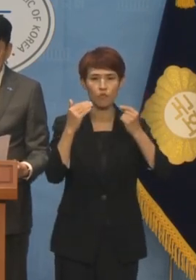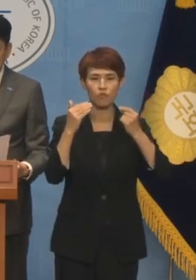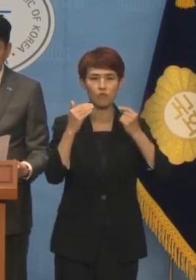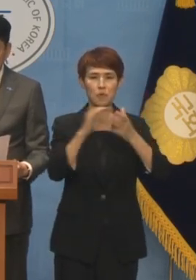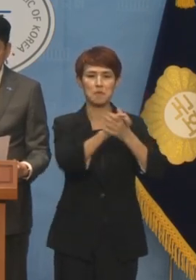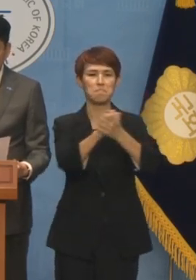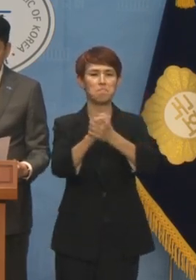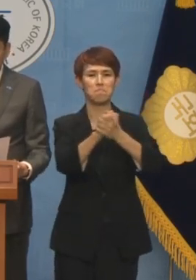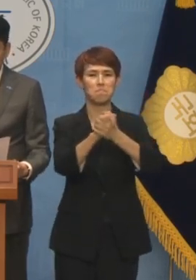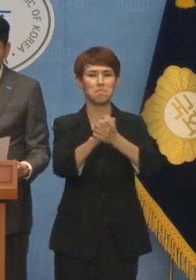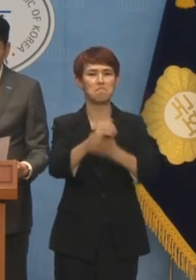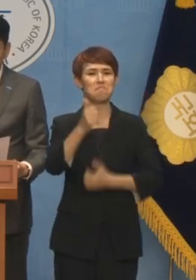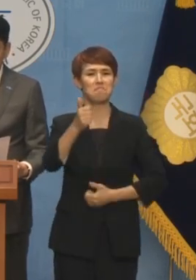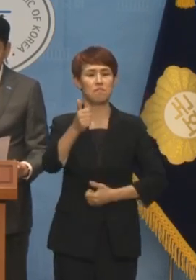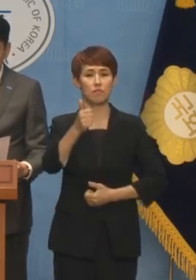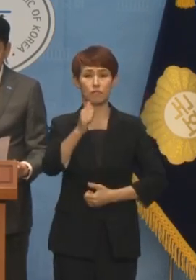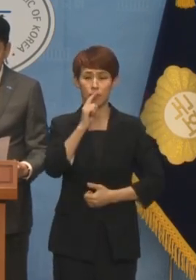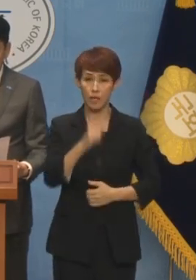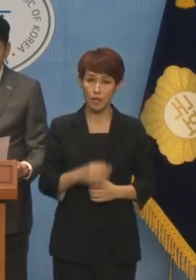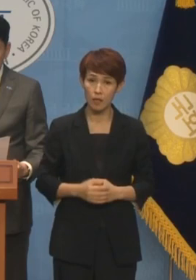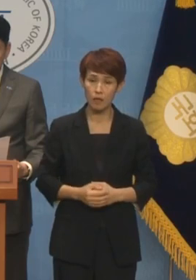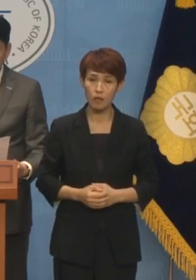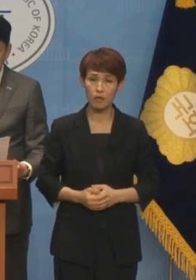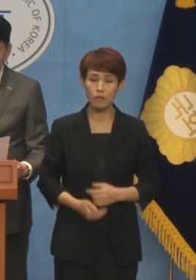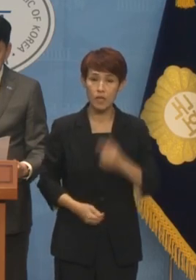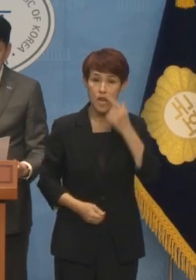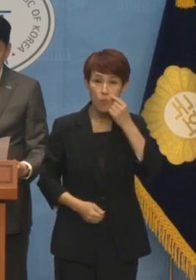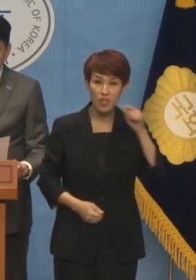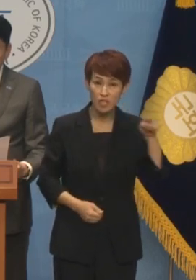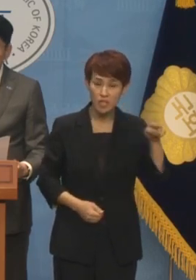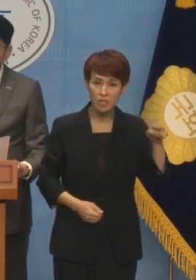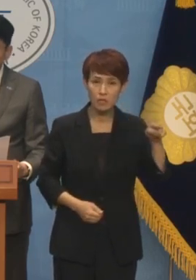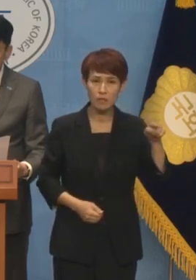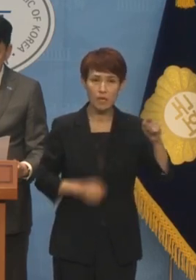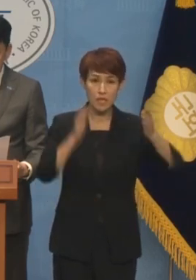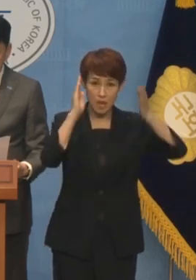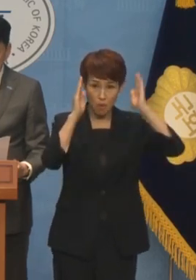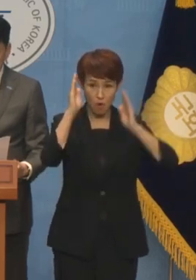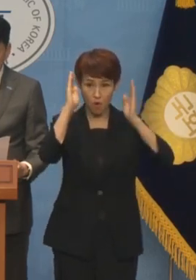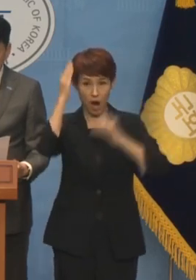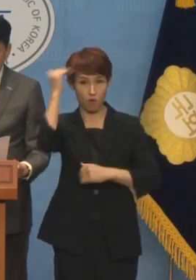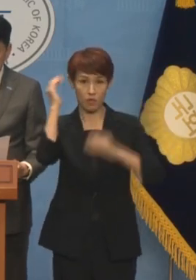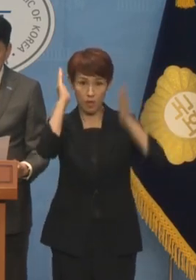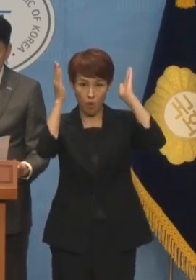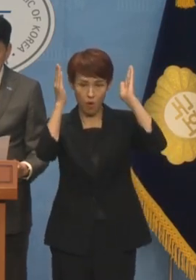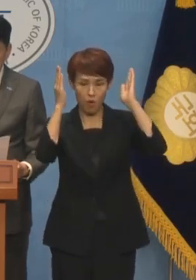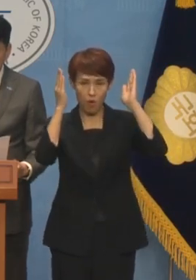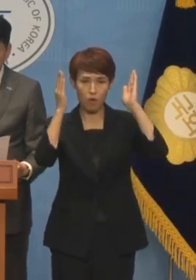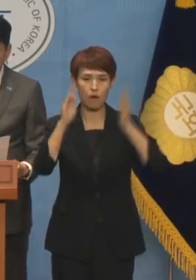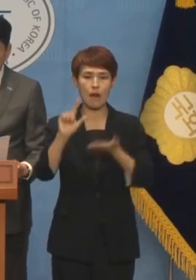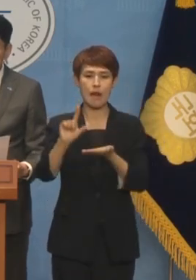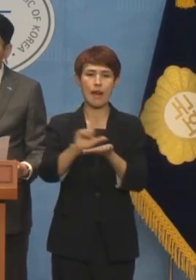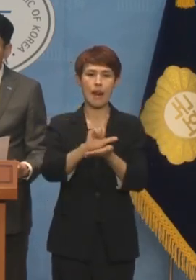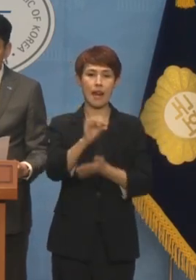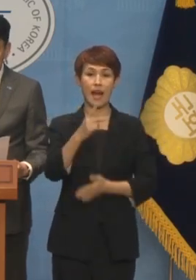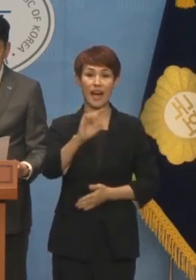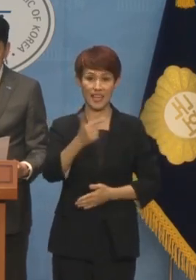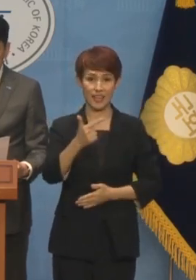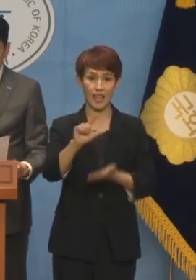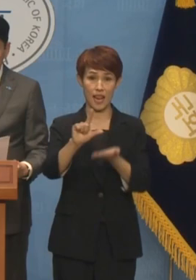꼽습니다. 그런데 일본이 네이버가 지분 절반을 소유하고 있는 라인이라는 메신저